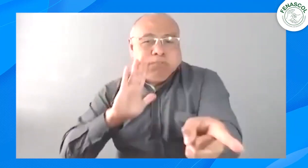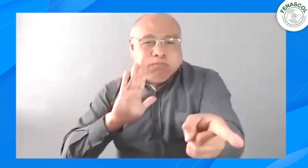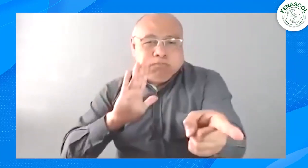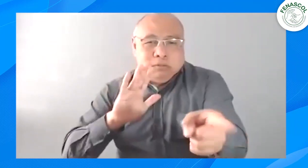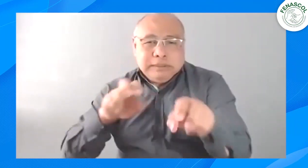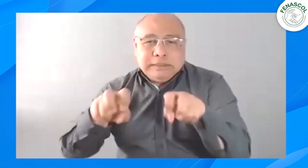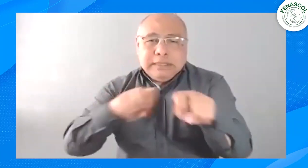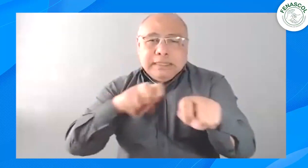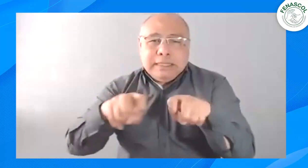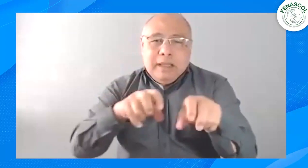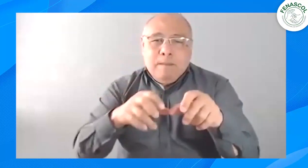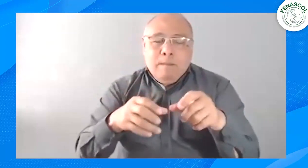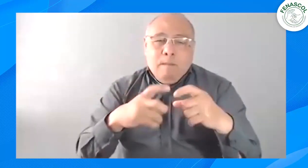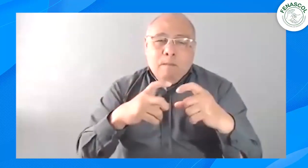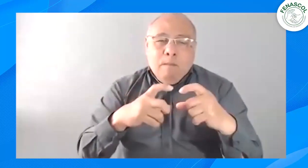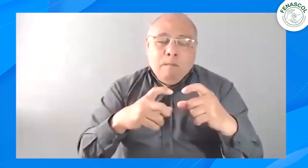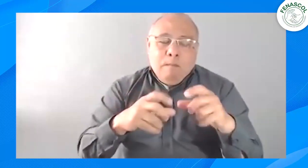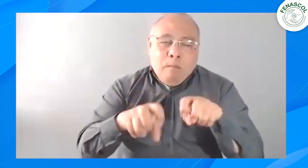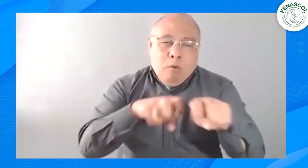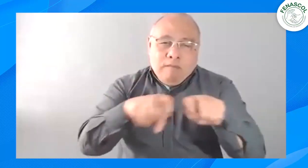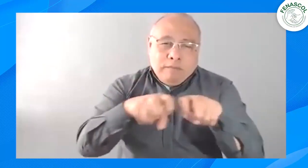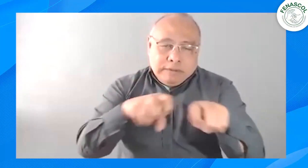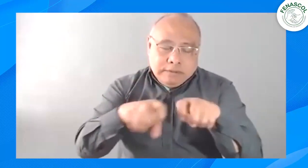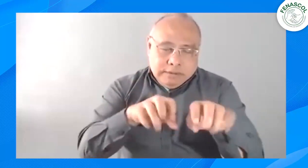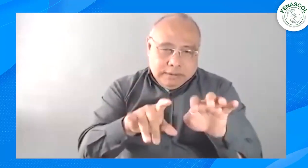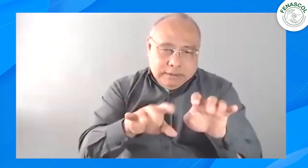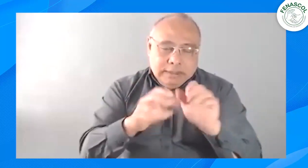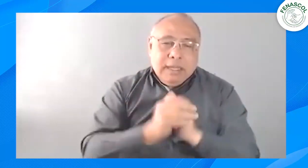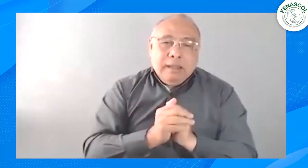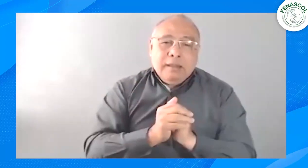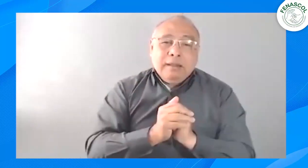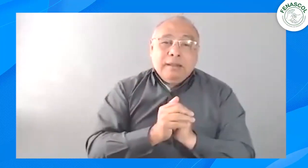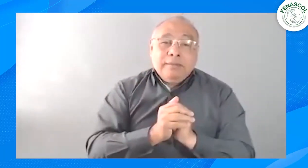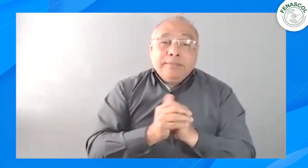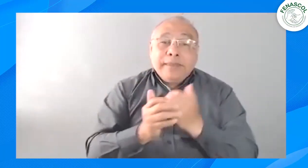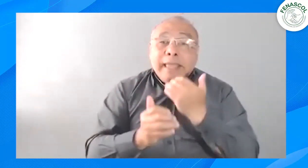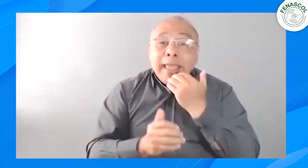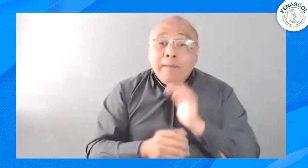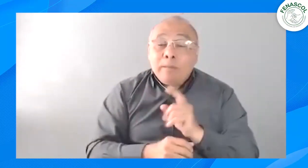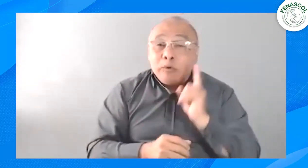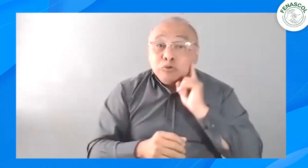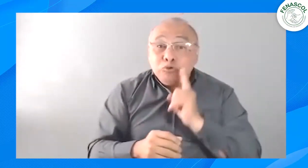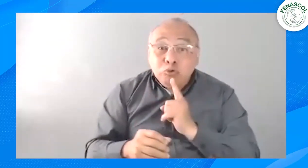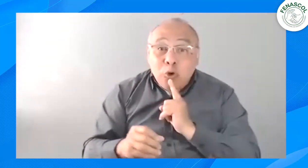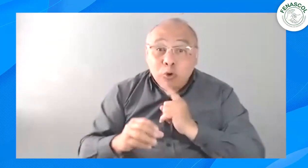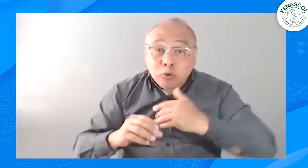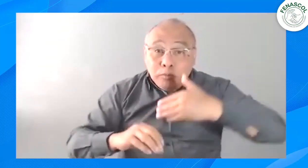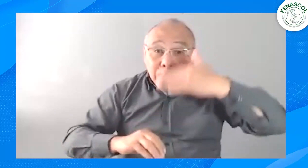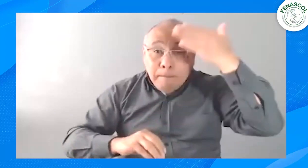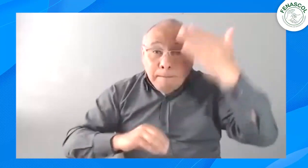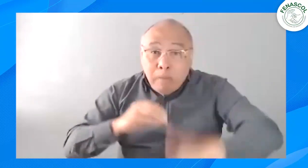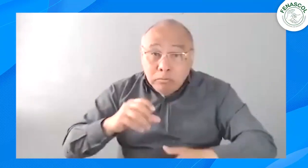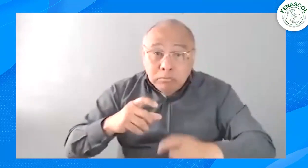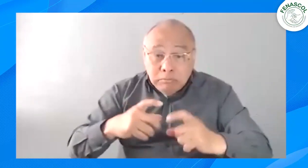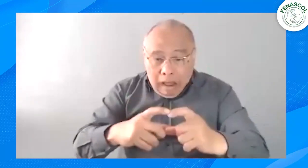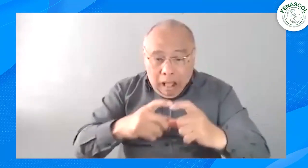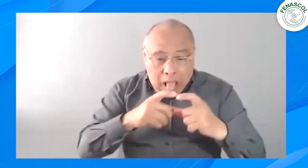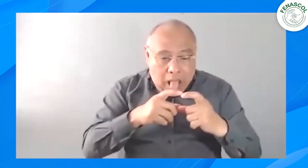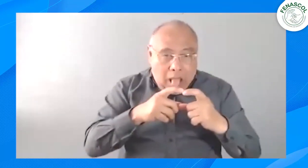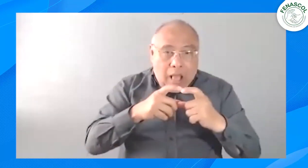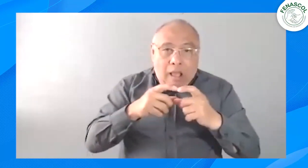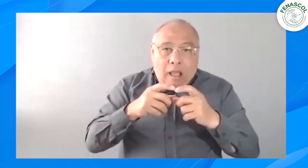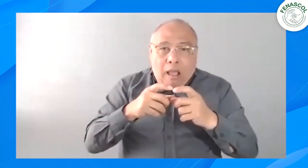decretos las leyes toda esta parte que tiene que ver con la normatividad que adoptan las